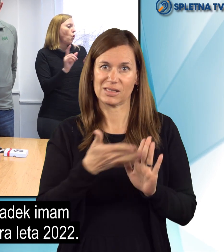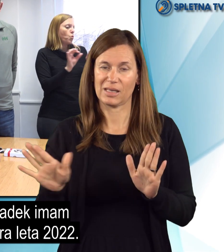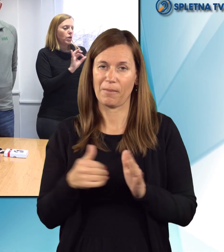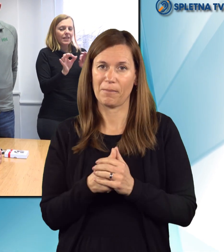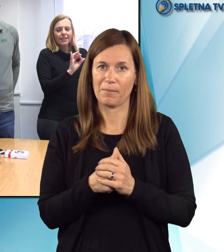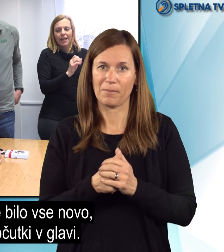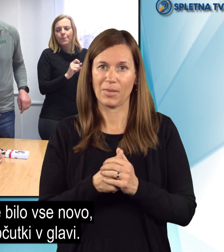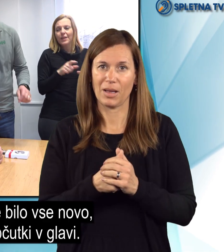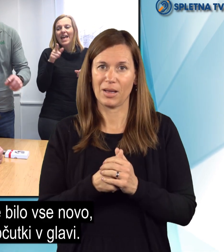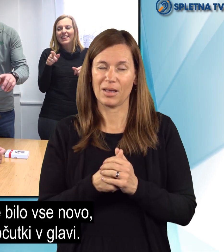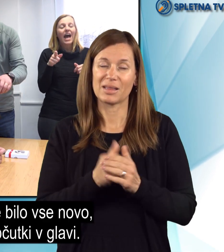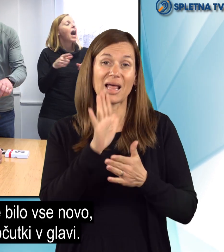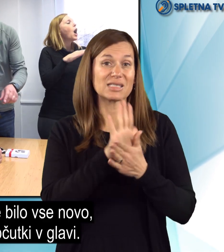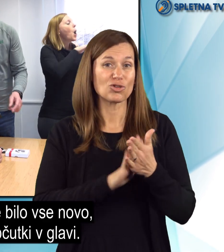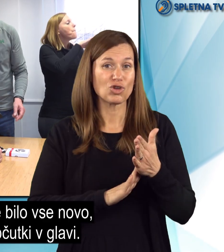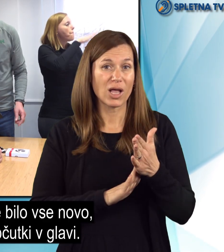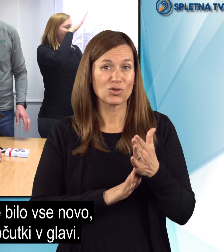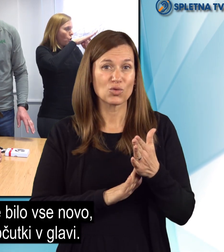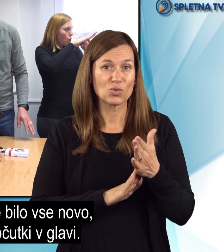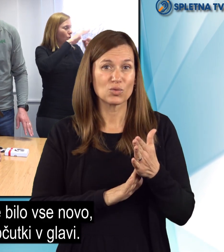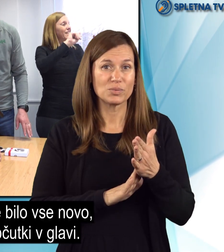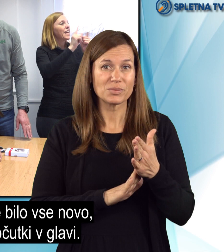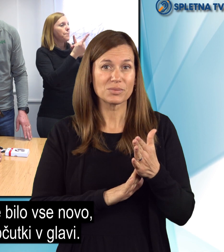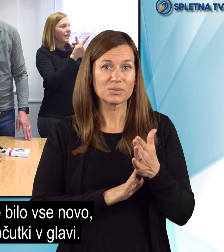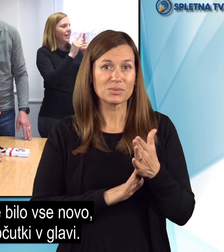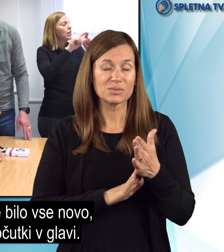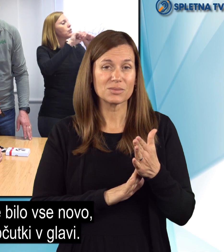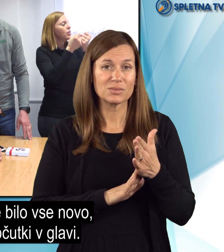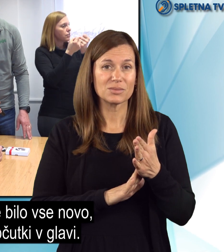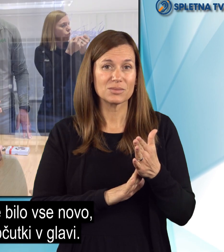2022. Na začetku je